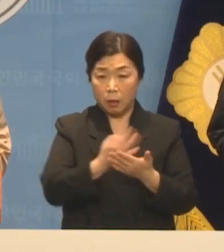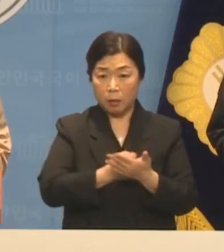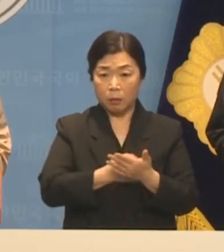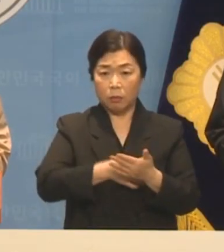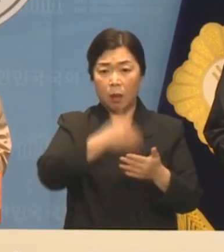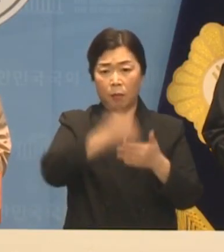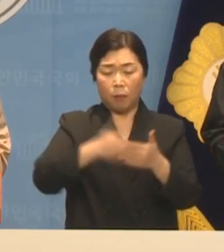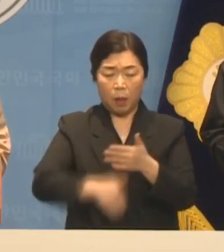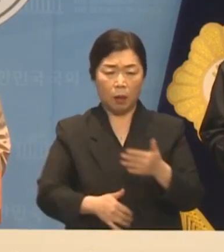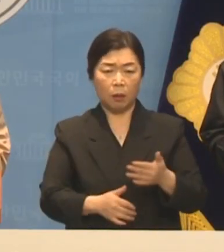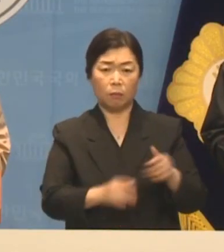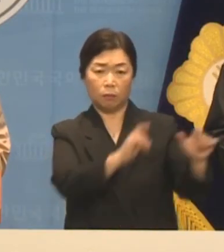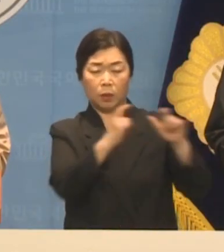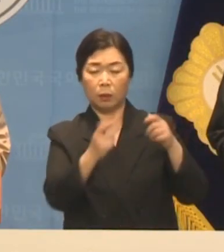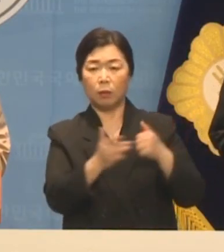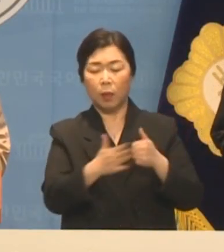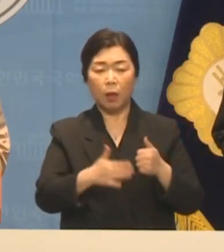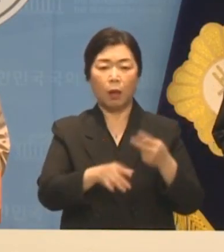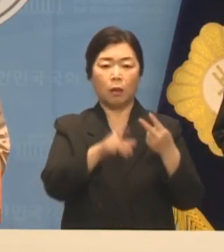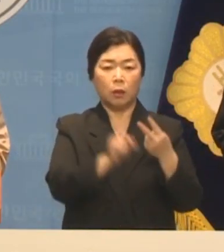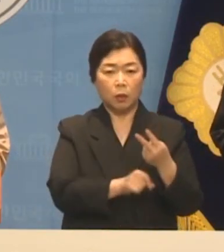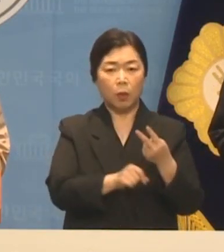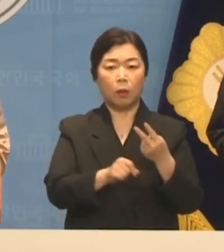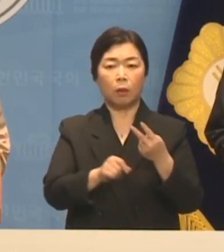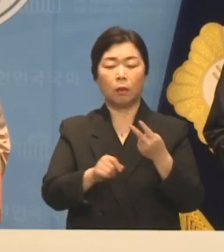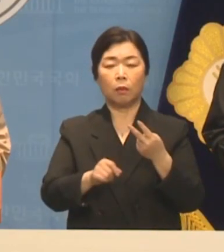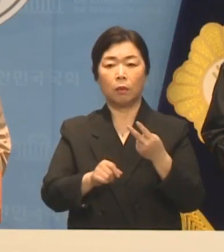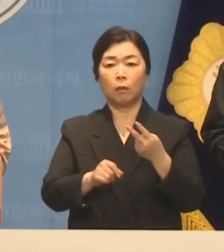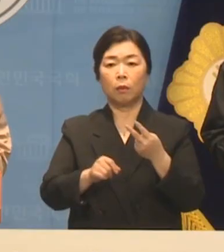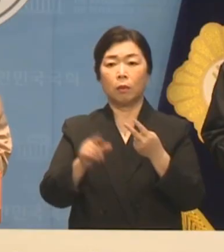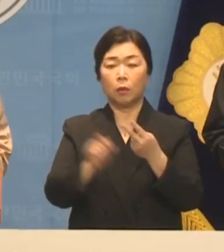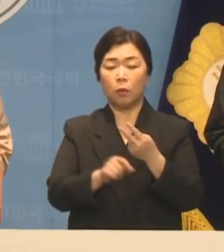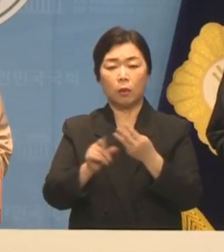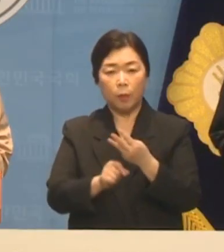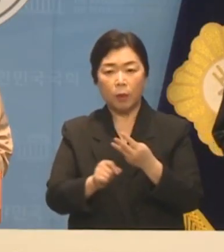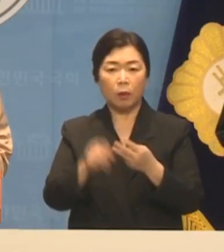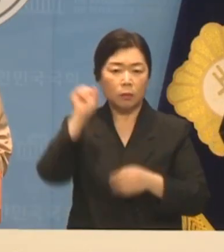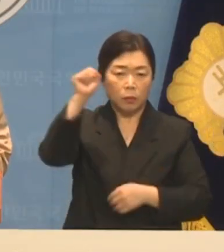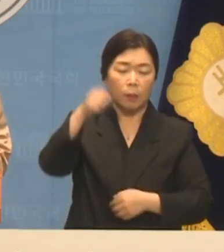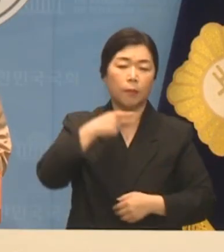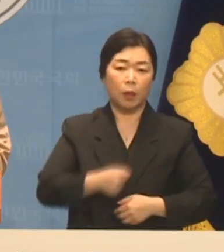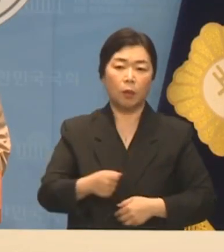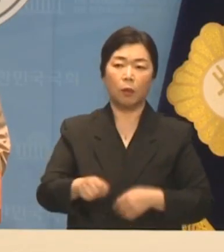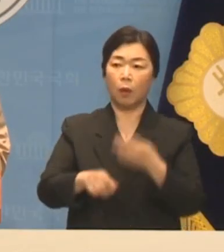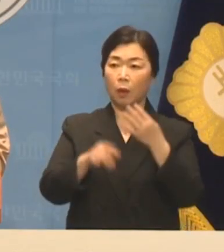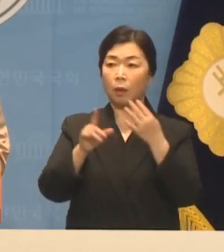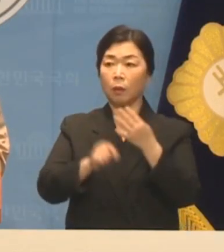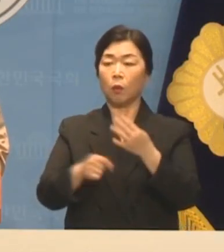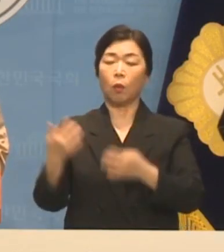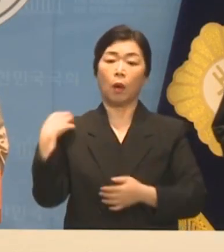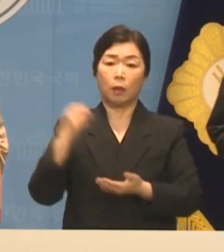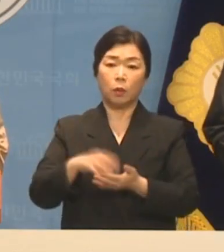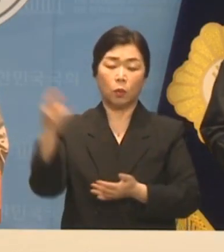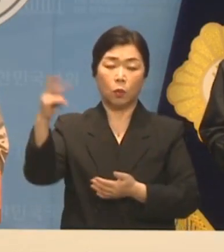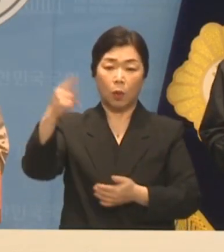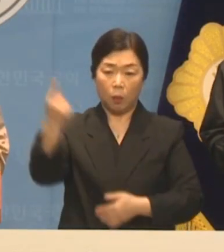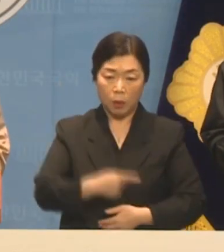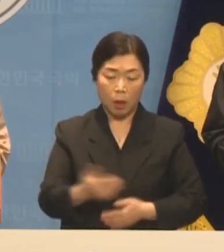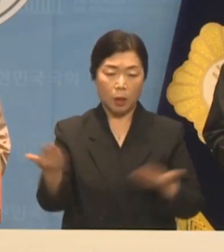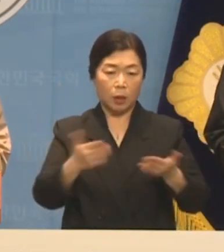쟁의 행위를 진행하고 4주차인 3월 23일 현장에 복귀한 바 있다. 그러나 쿠팡